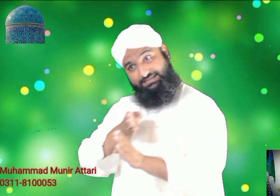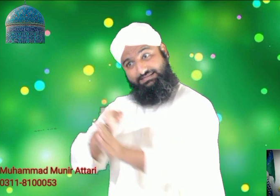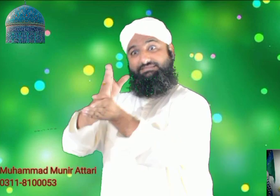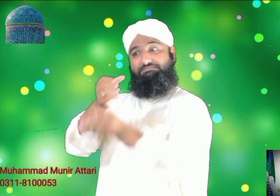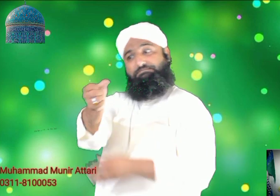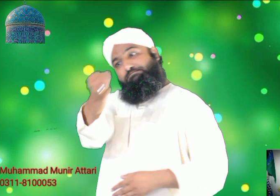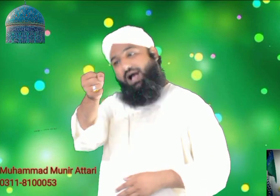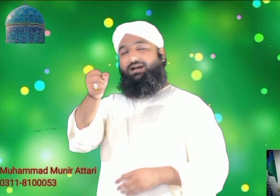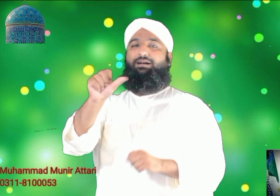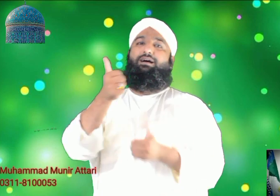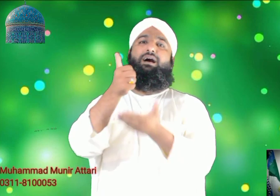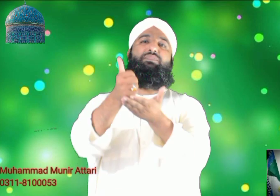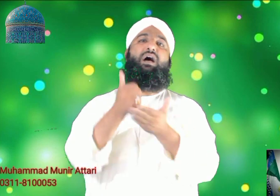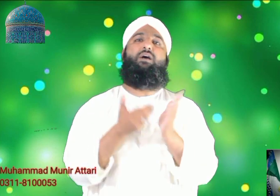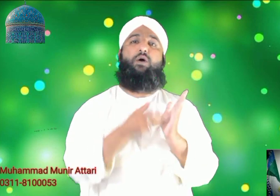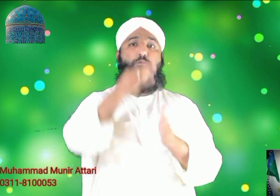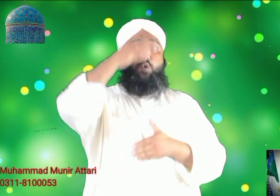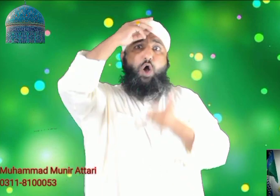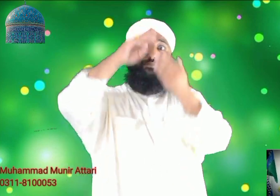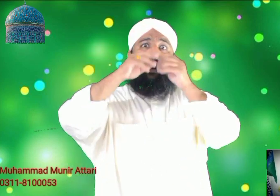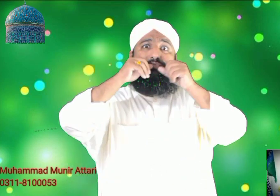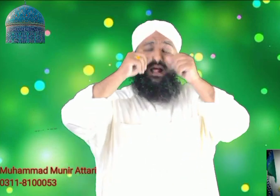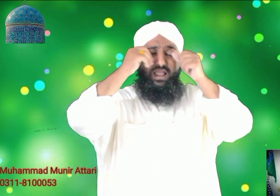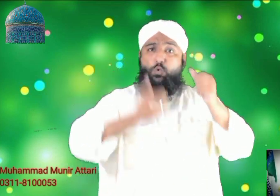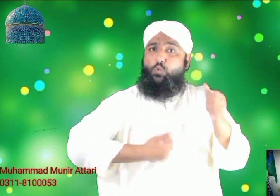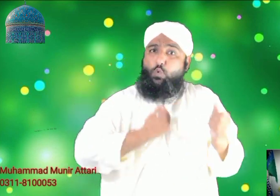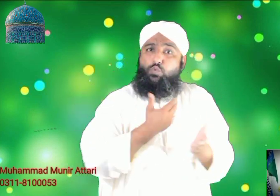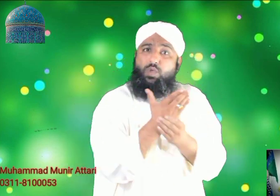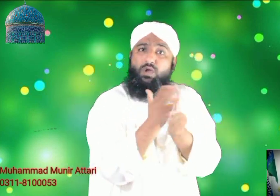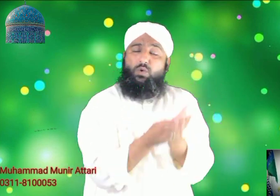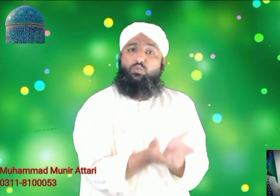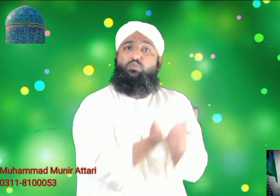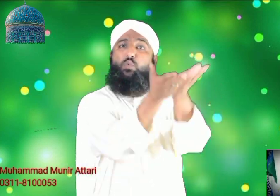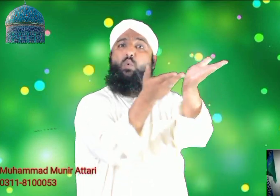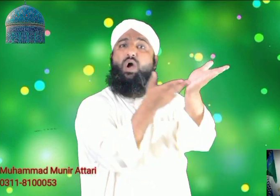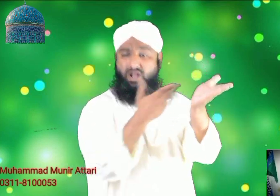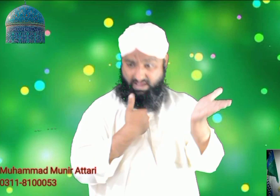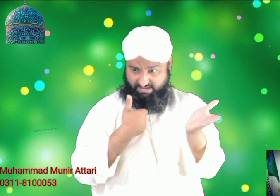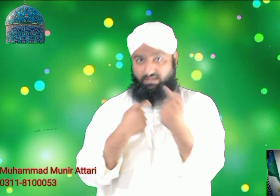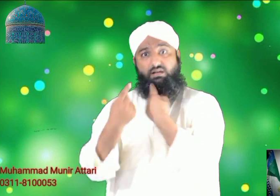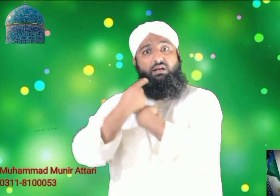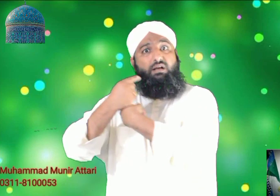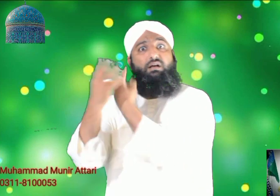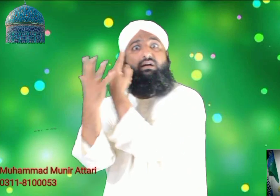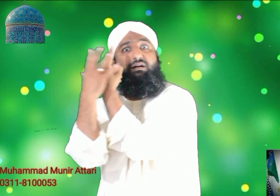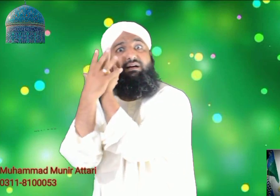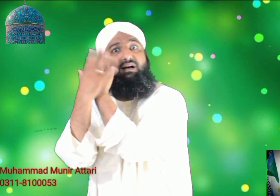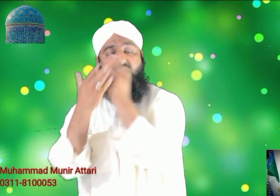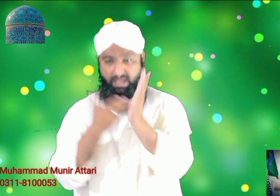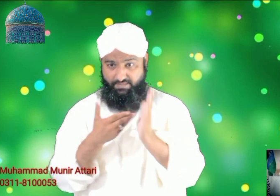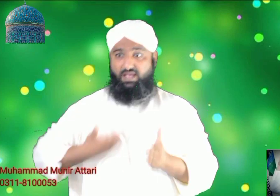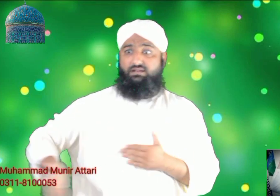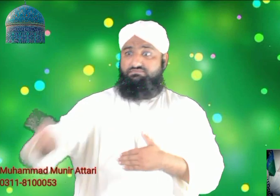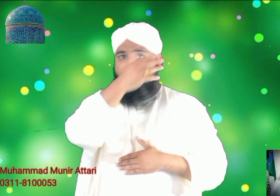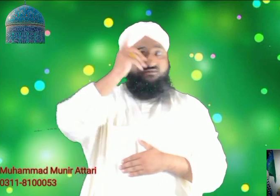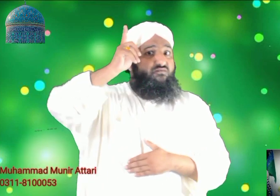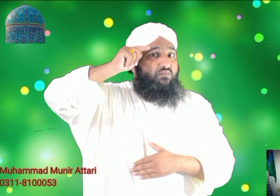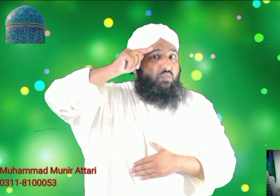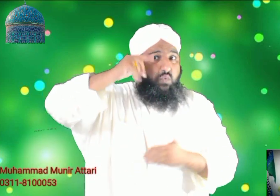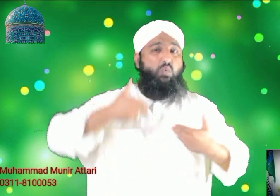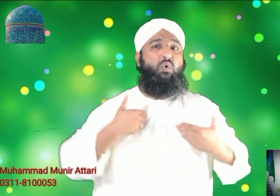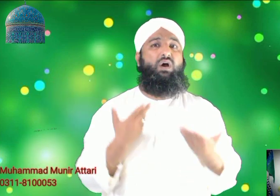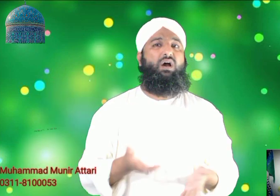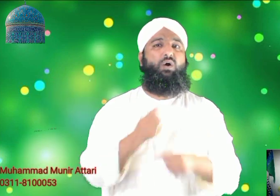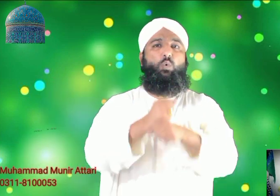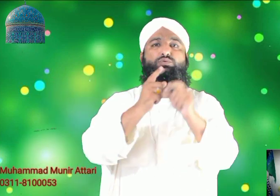آمین. یہ اللہ کے نبی دعا کر رہے ہیں. کیوں؟ میری اور آپ کی تربیت کے لیے کہ فکر کرو ایمان کی. اور غوث اعظم کا یہ عالم